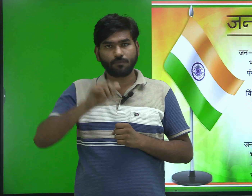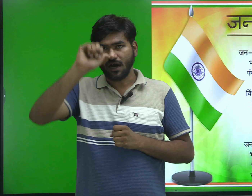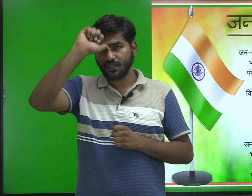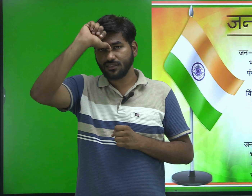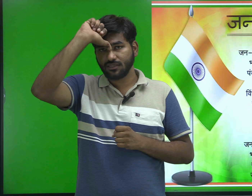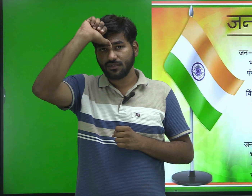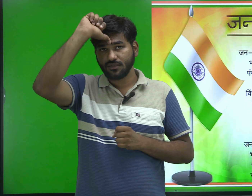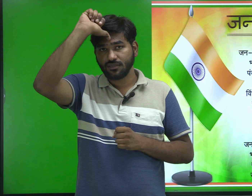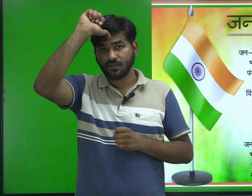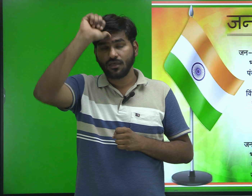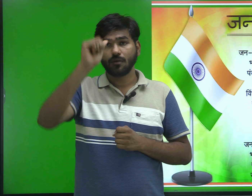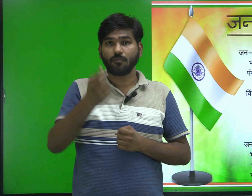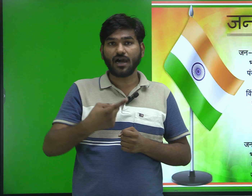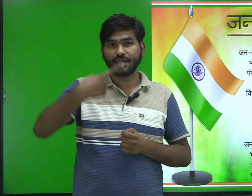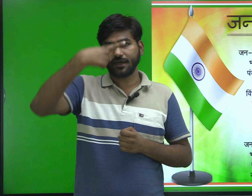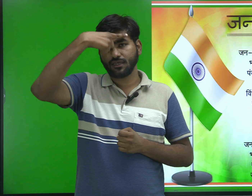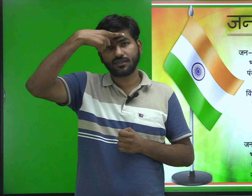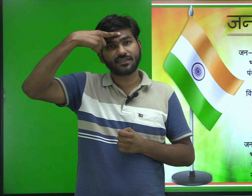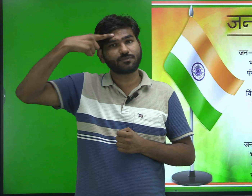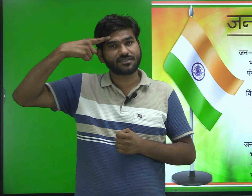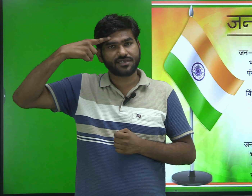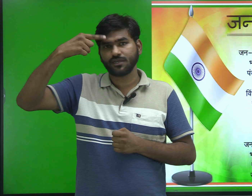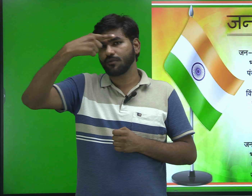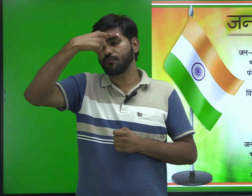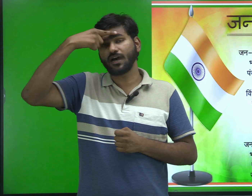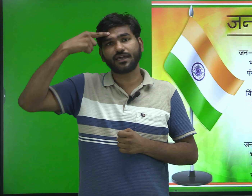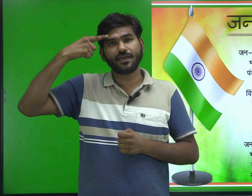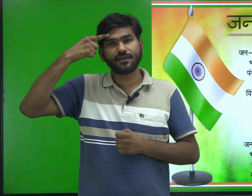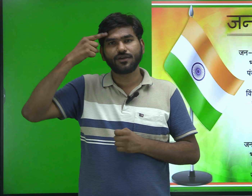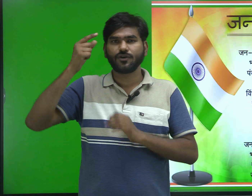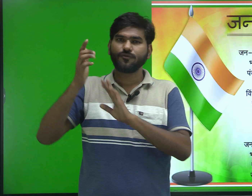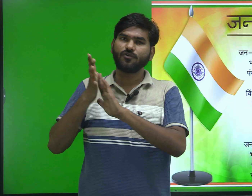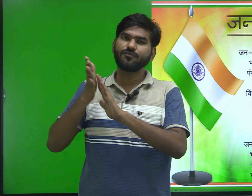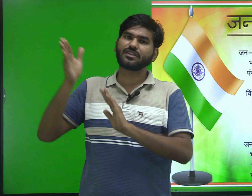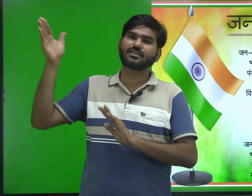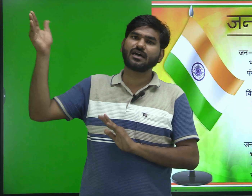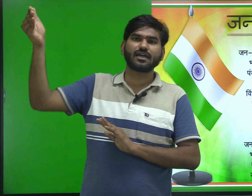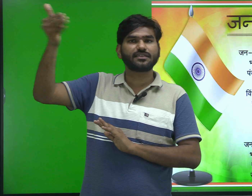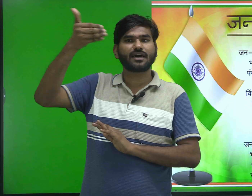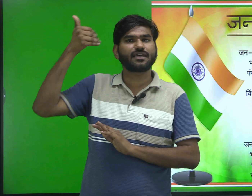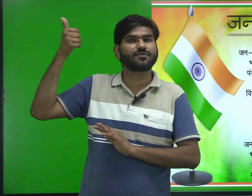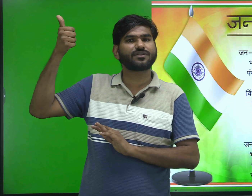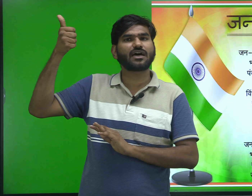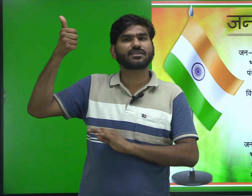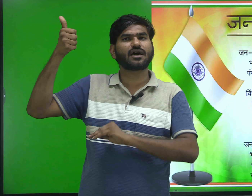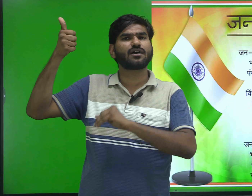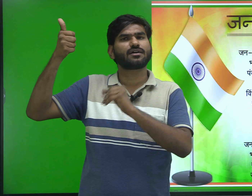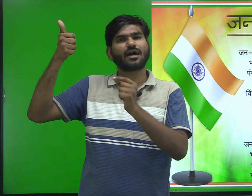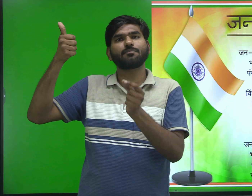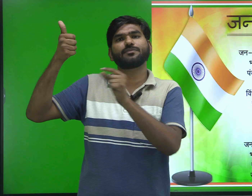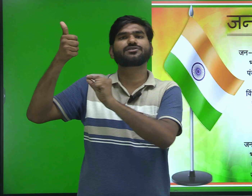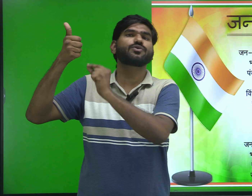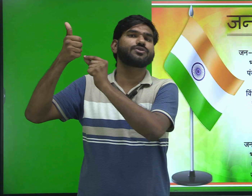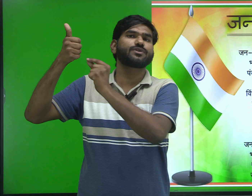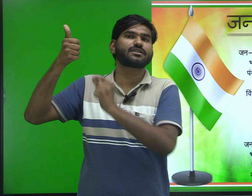भारत भाग्य, किस्मत से भाग्य, और विधाता, अधिनायक, विधाता, आप इसको डिनोट कर सकते